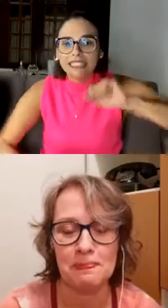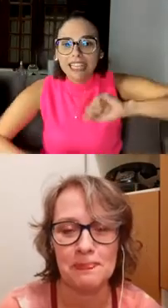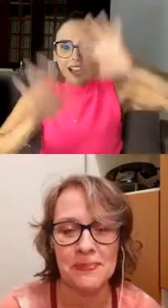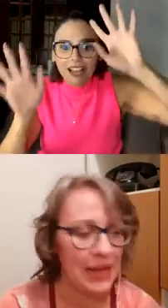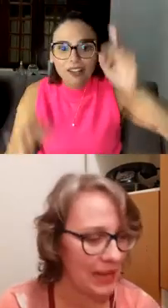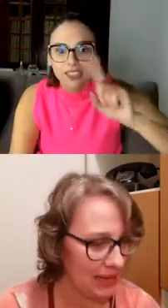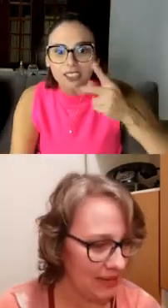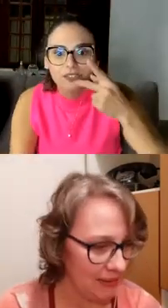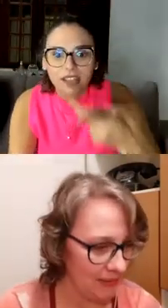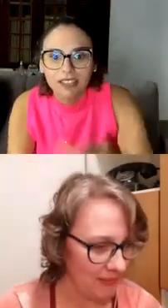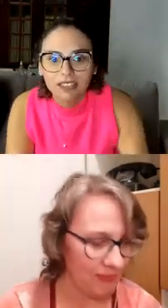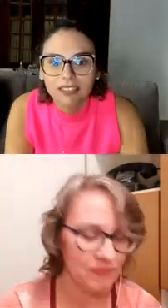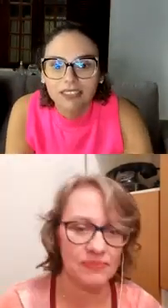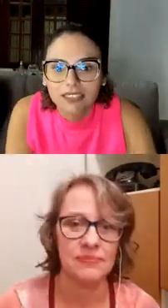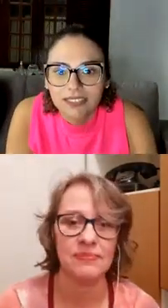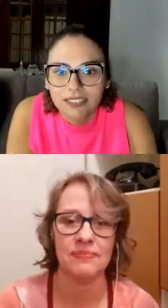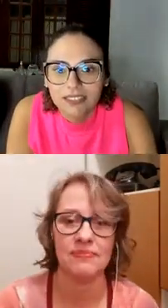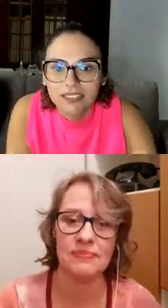Se claro ou não, Paula.